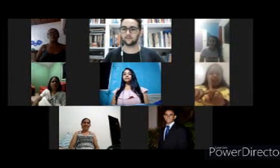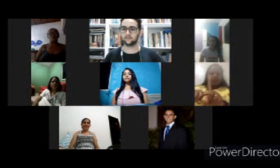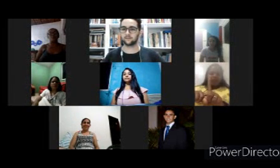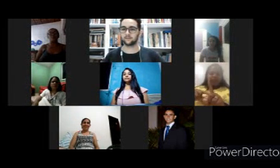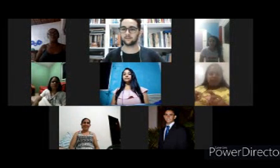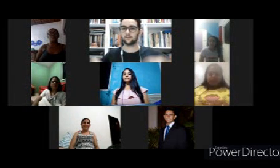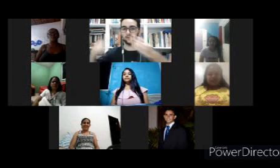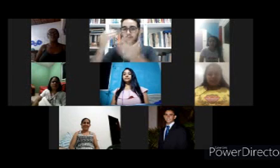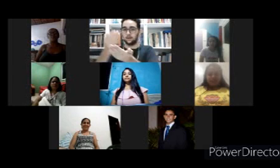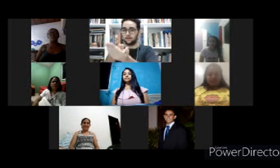banana.